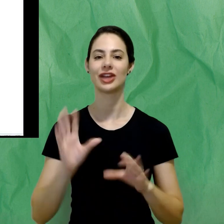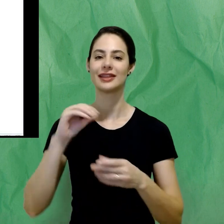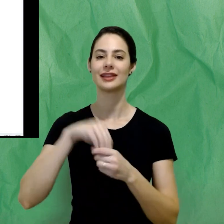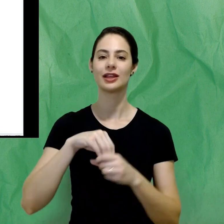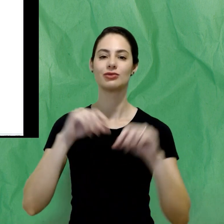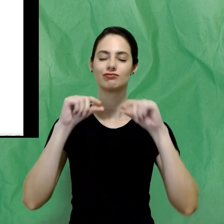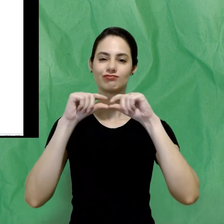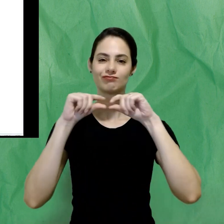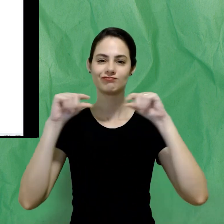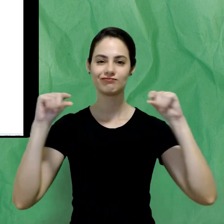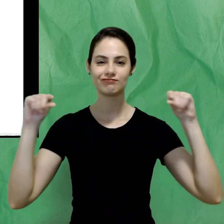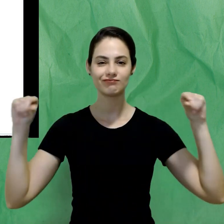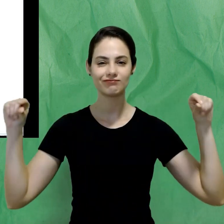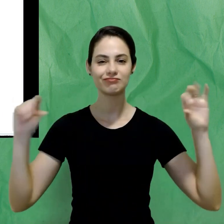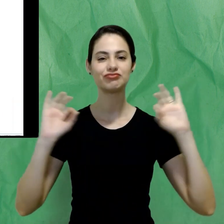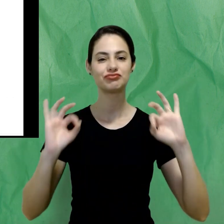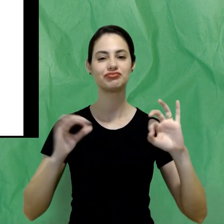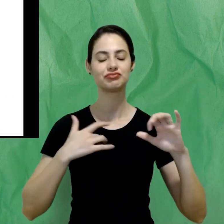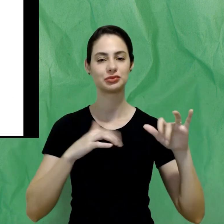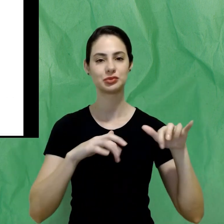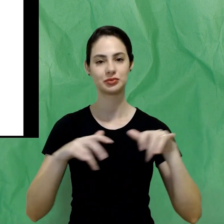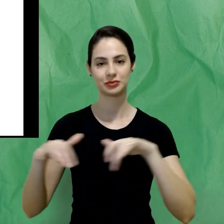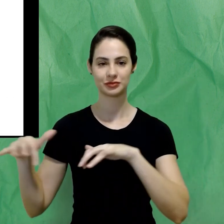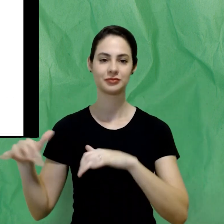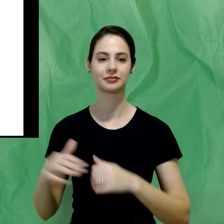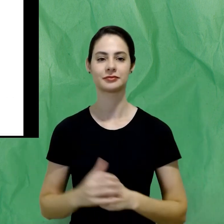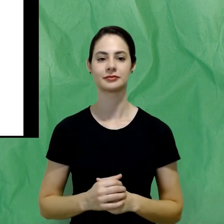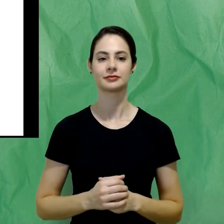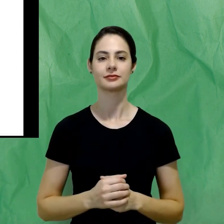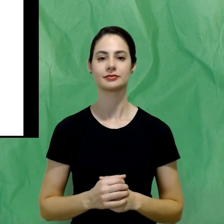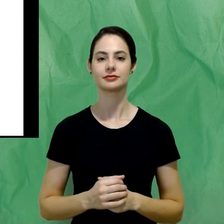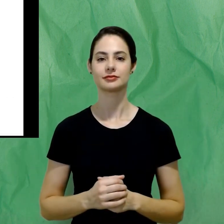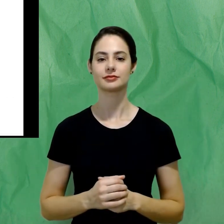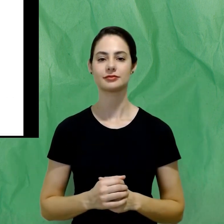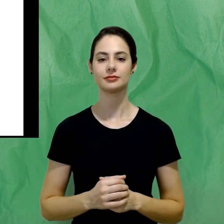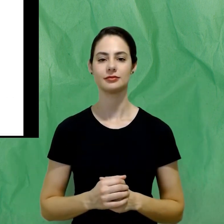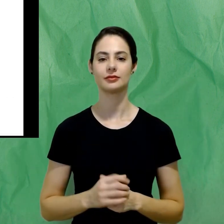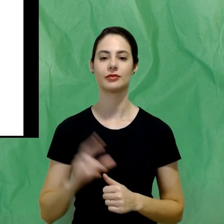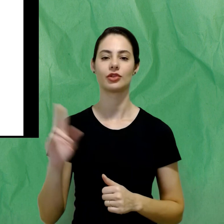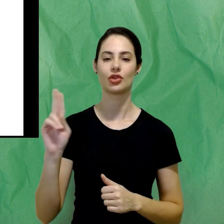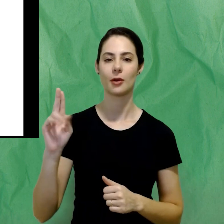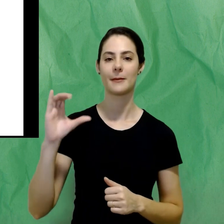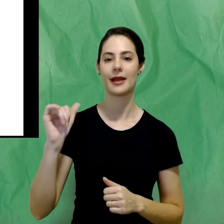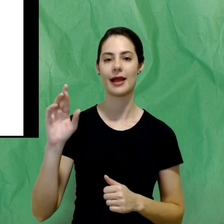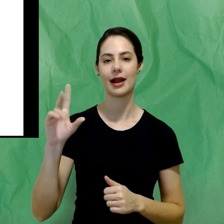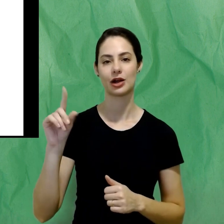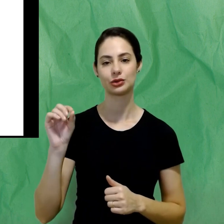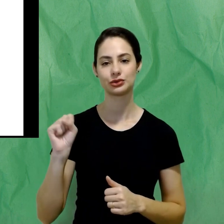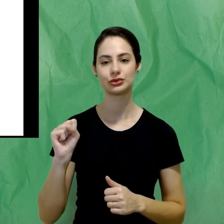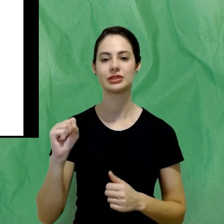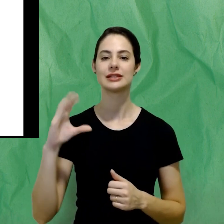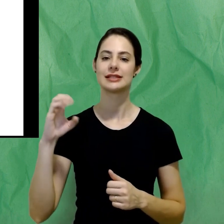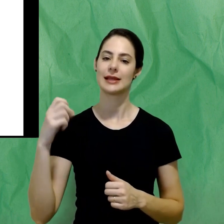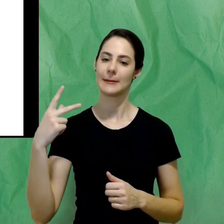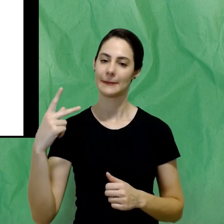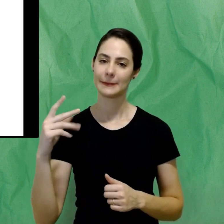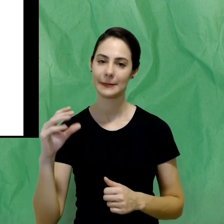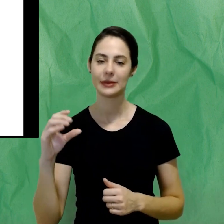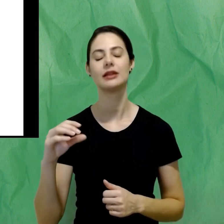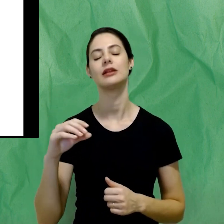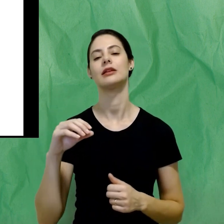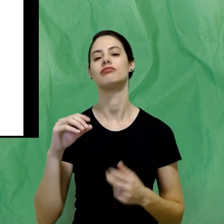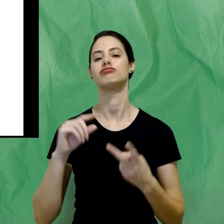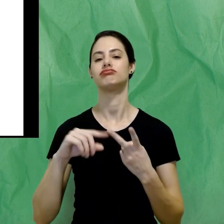arquivo exatamente os dados que eu acabei de digitar ali, ó. Dado nome é o Carlos, o CEP que eu acabei de